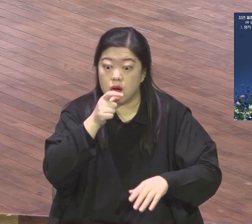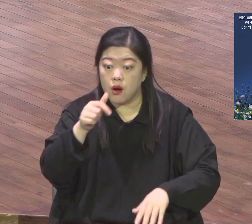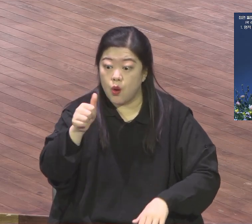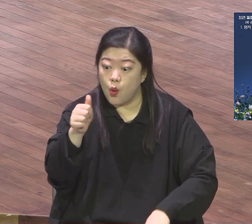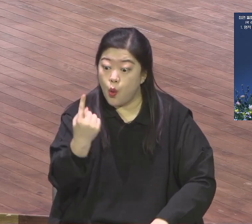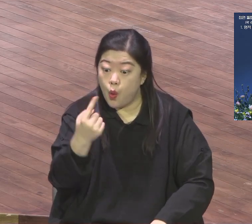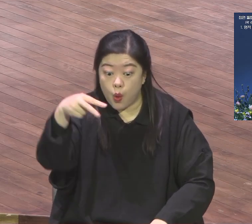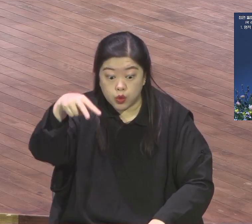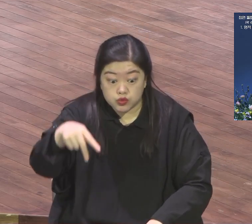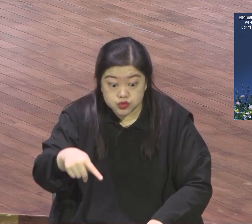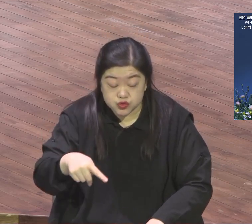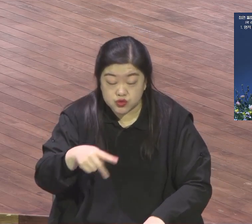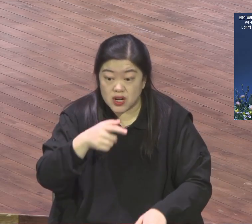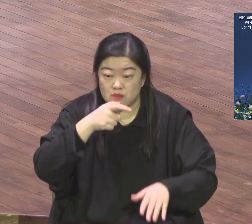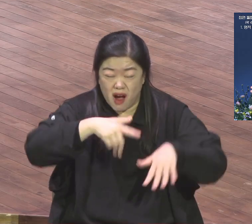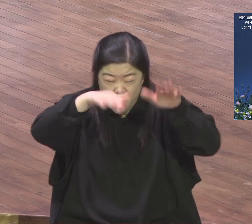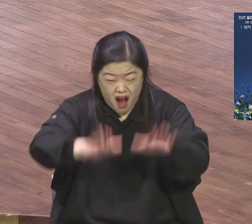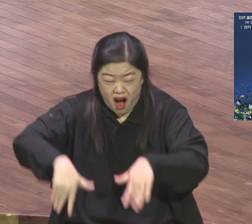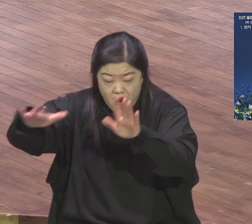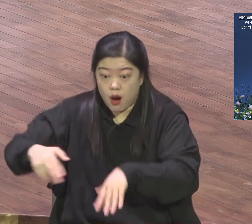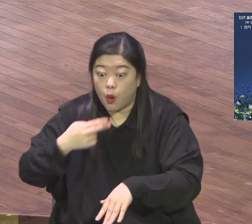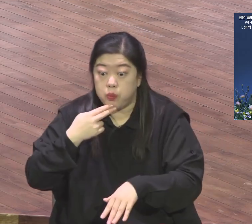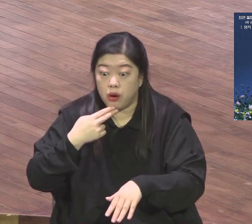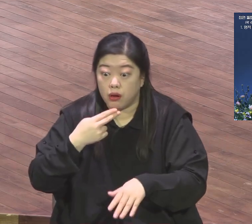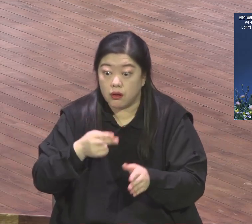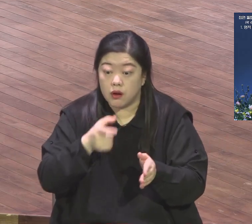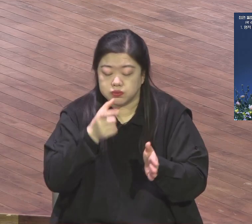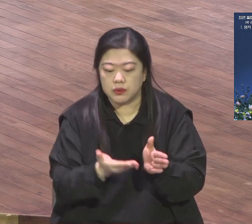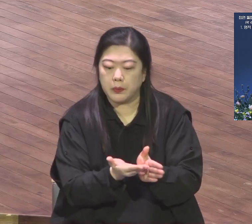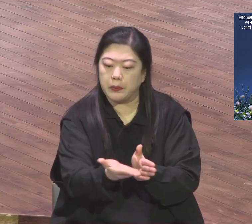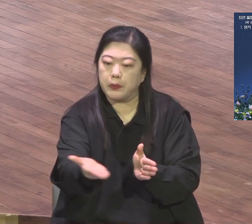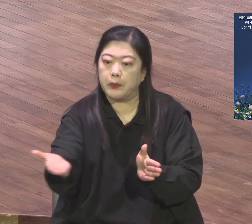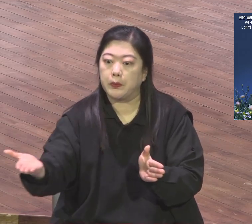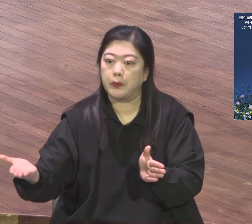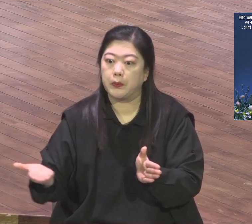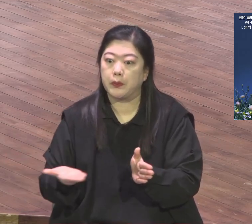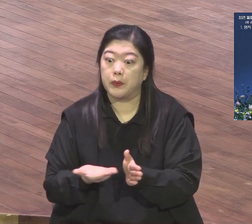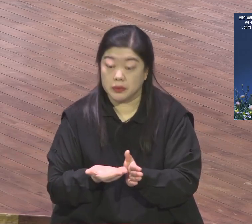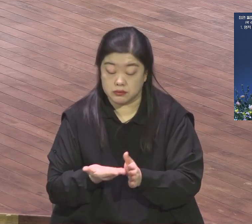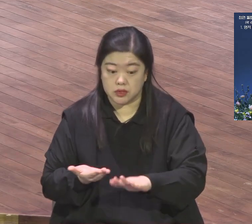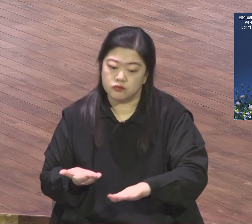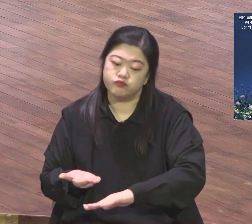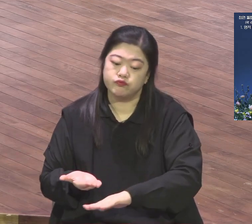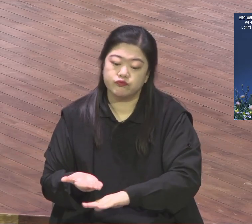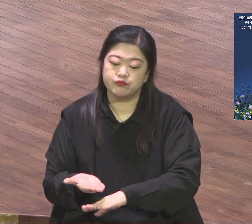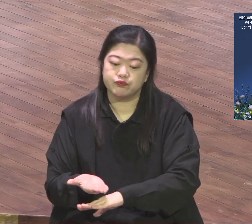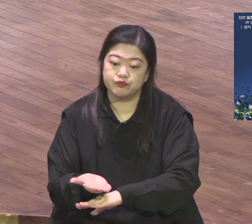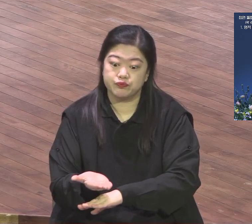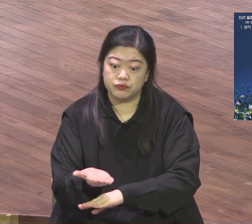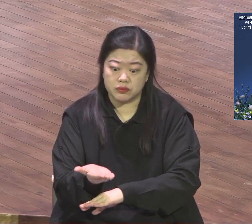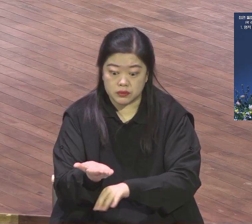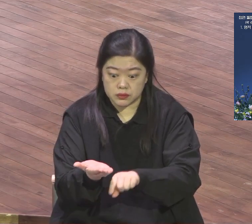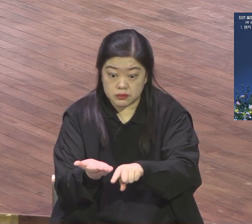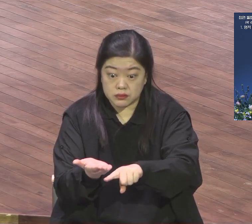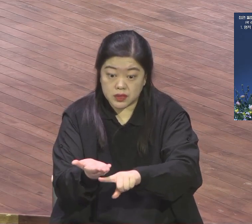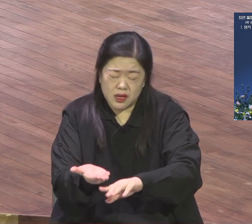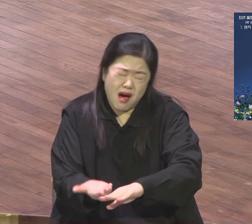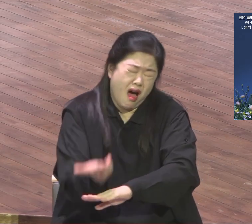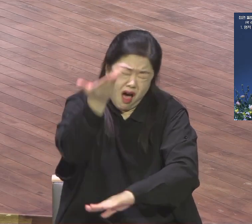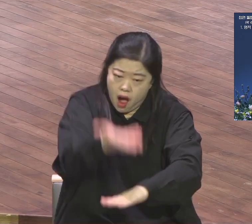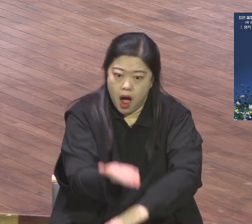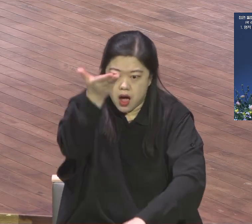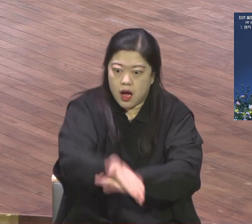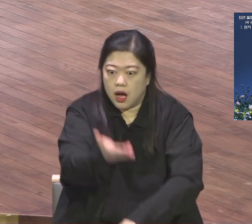빠릅니까? 근데 막 어디가 순식간에 그냥 팍 배를 치는데 그 갑판에 나갔던 분들 옷 다 버려서